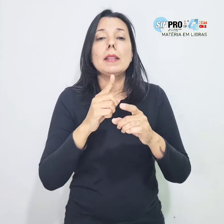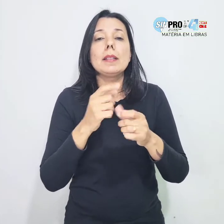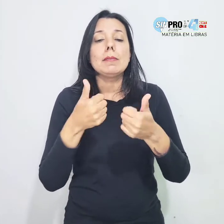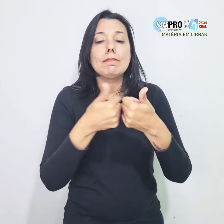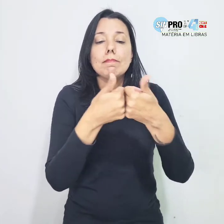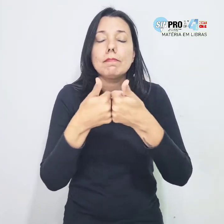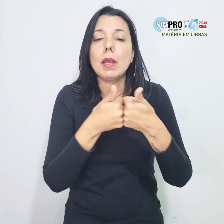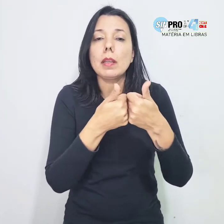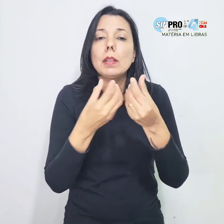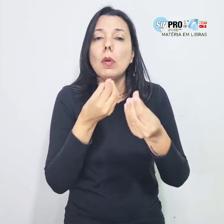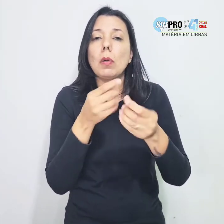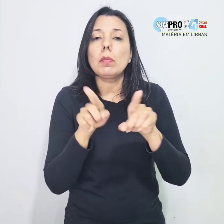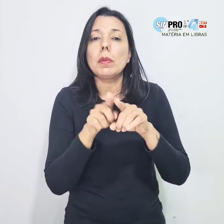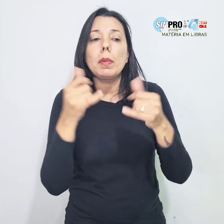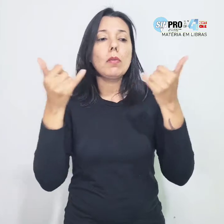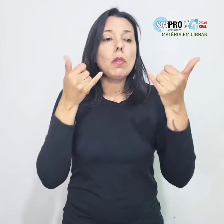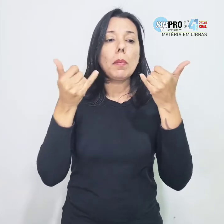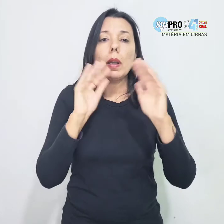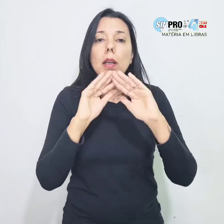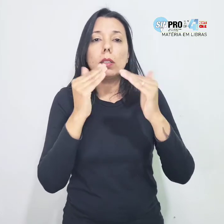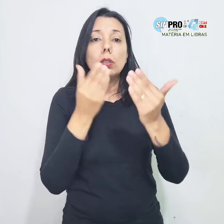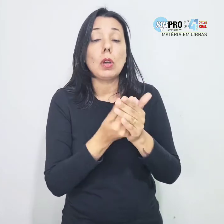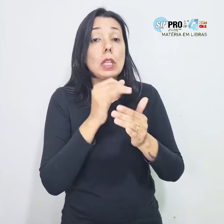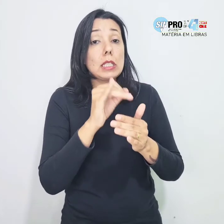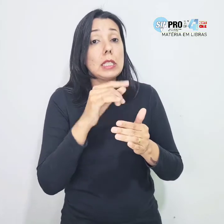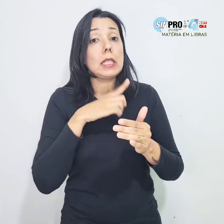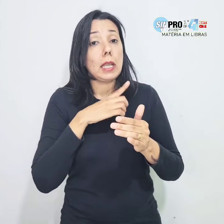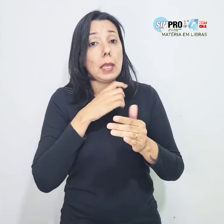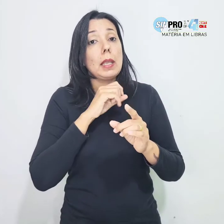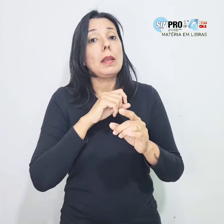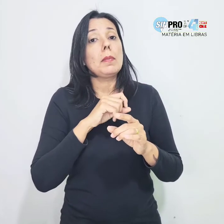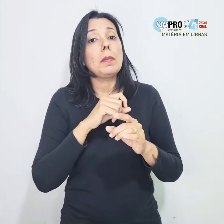e sobre como informar a escola no caso de um exame positivo.